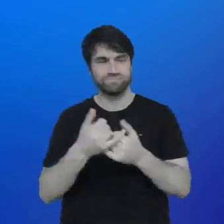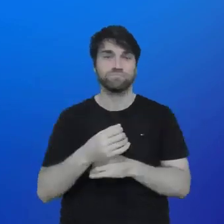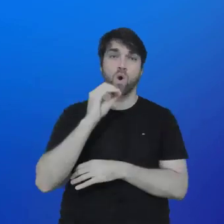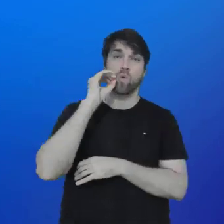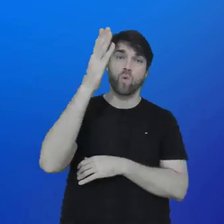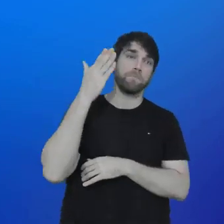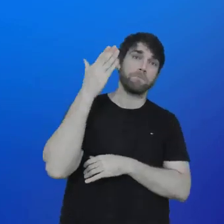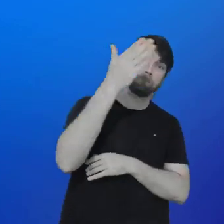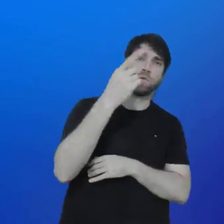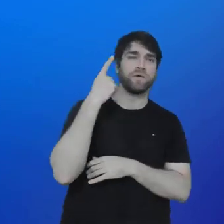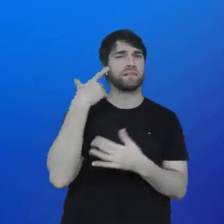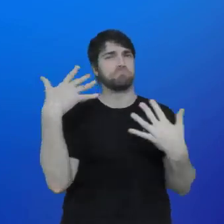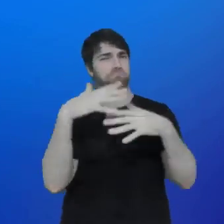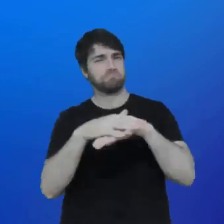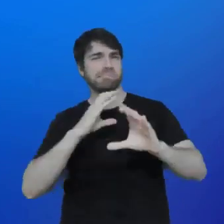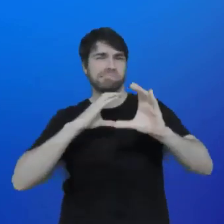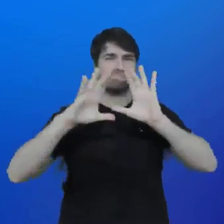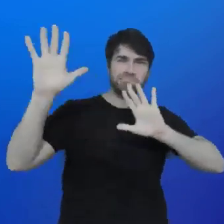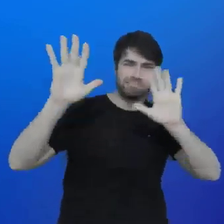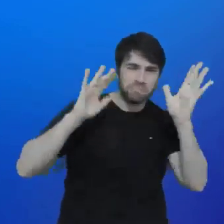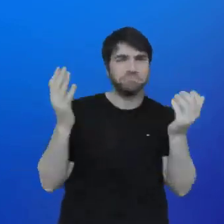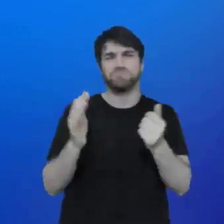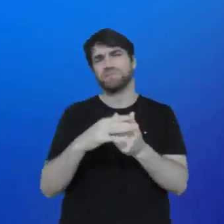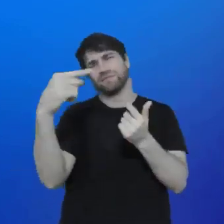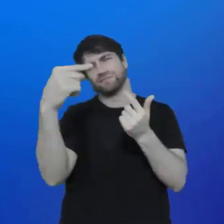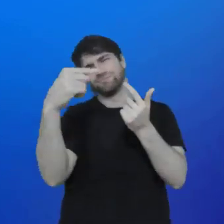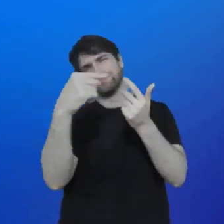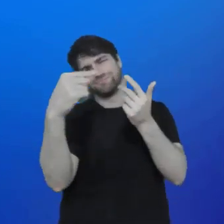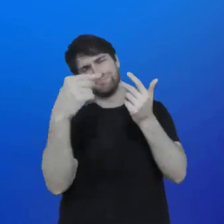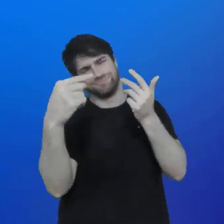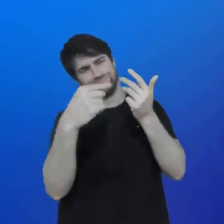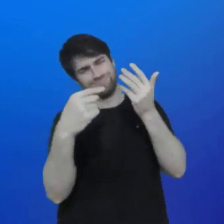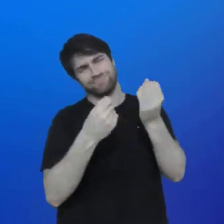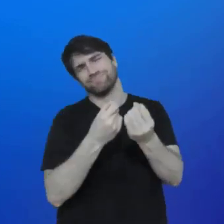en fin, infinidad de espacios. Pero en lo que respecta a la educación inclusiva, a la